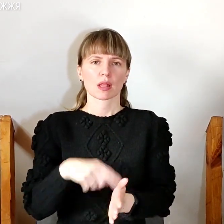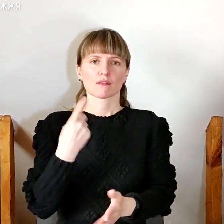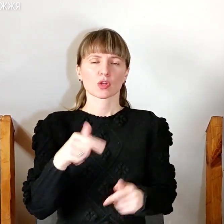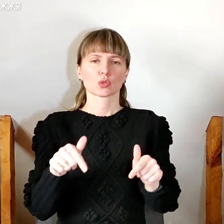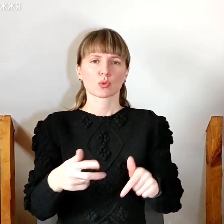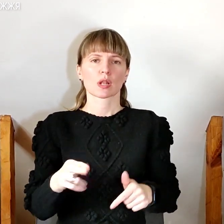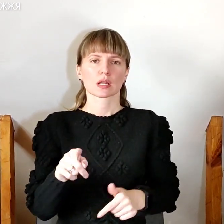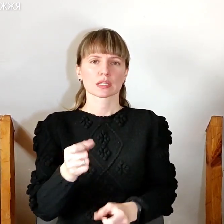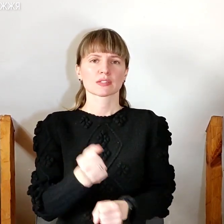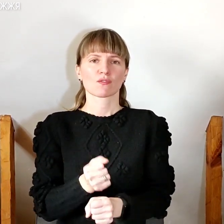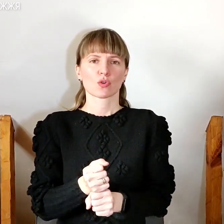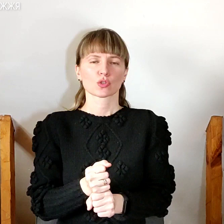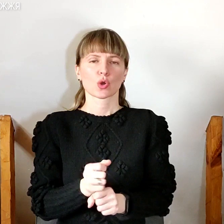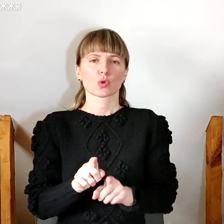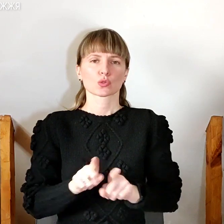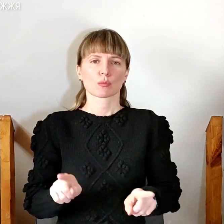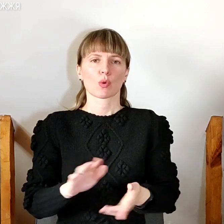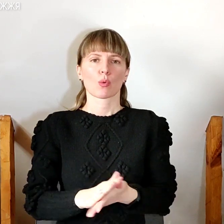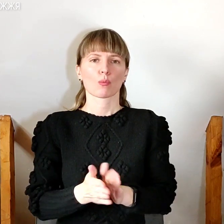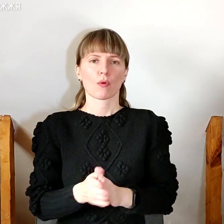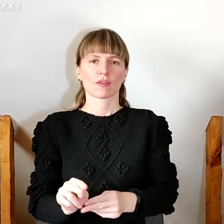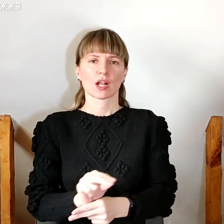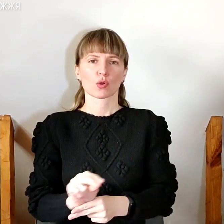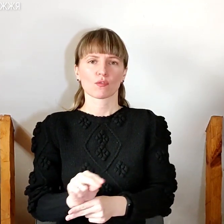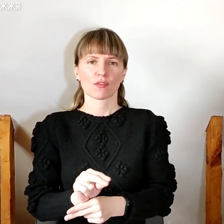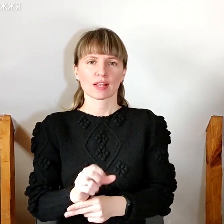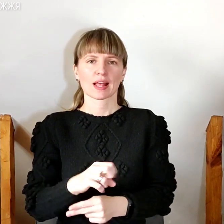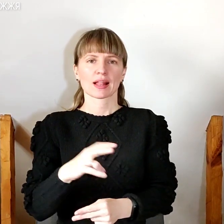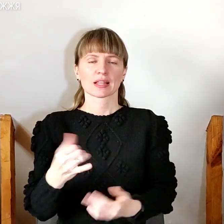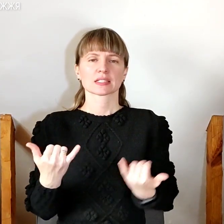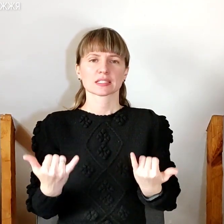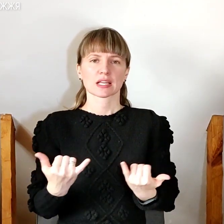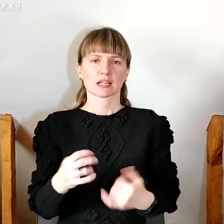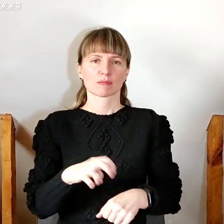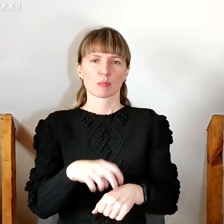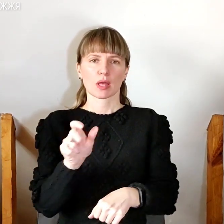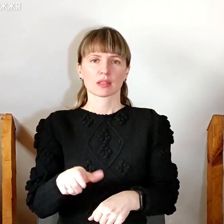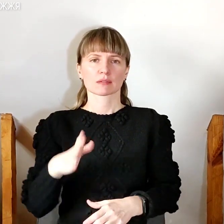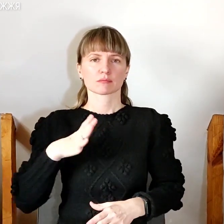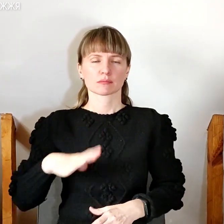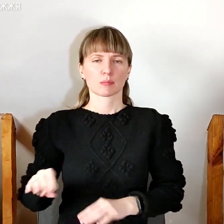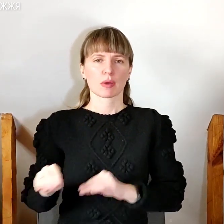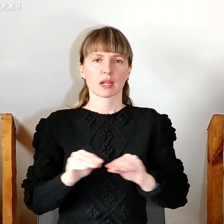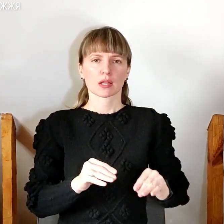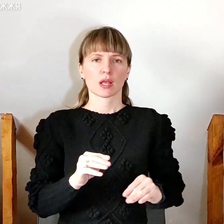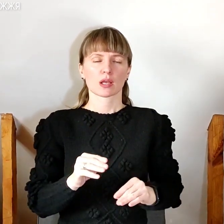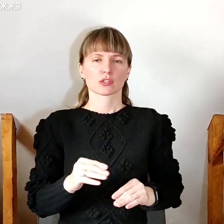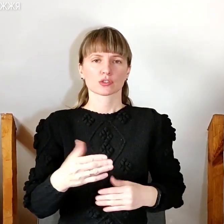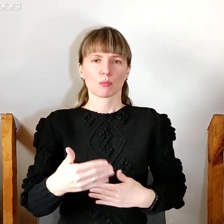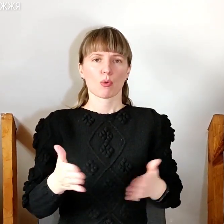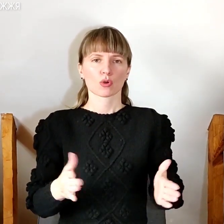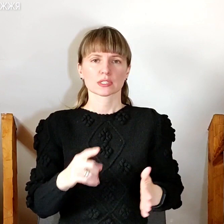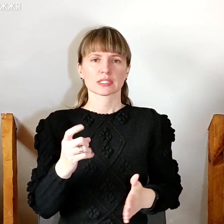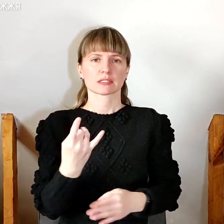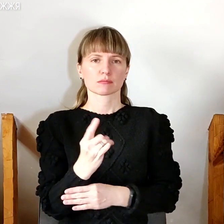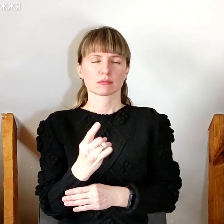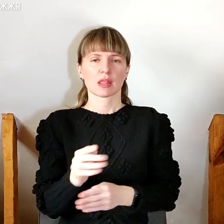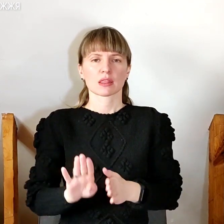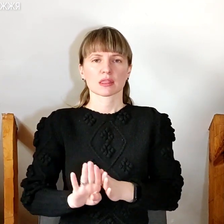умови лікування. Але зараз медики змушені перенести бокси з немовлятами якомога далі від вікон. Облаштувалися у глибині коридорів